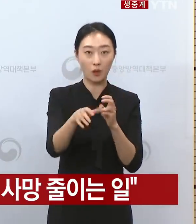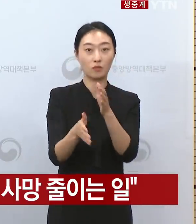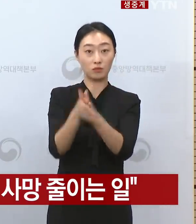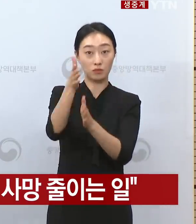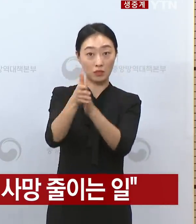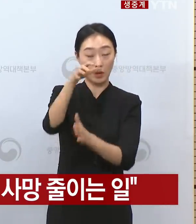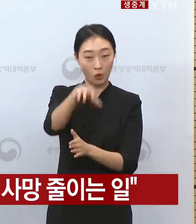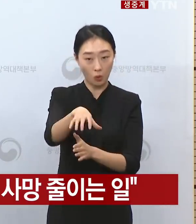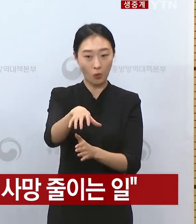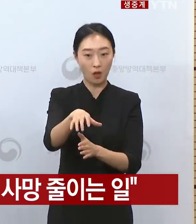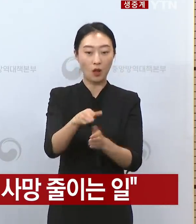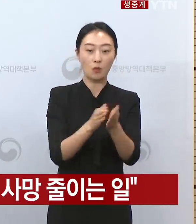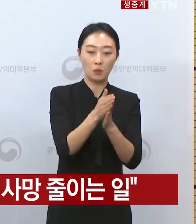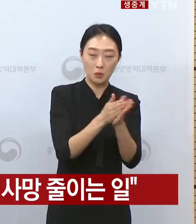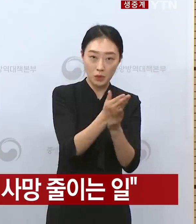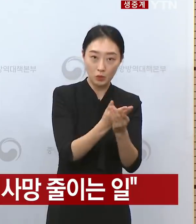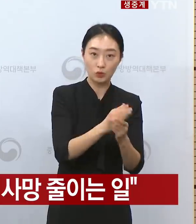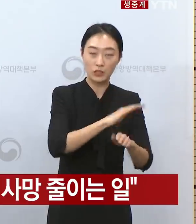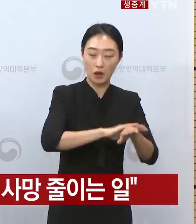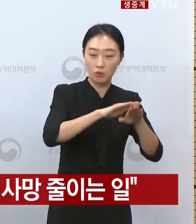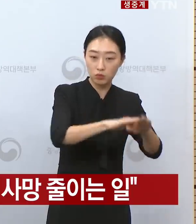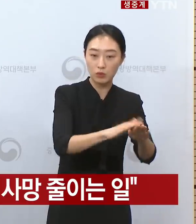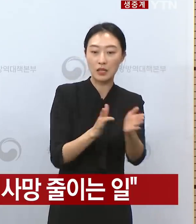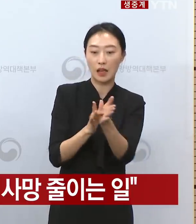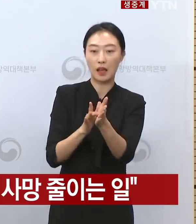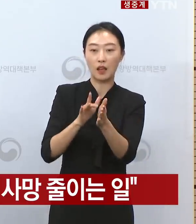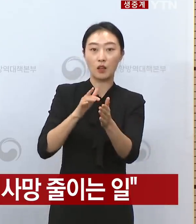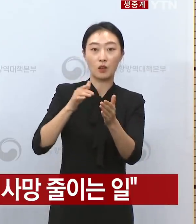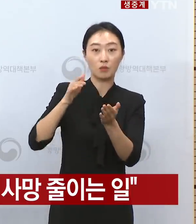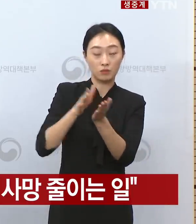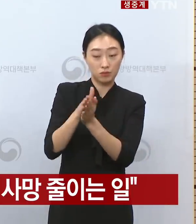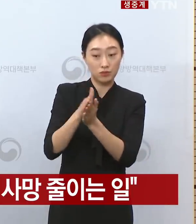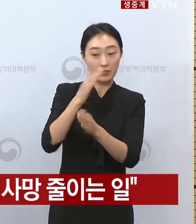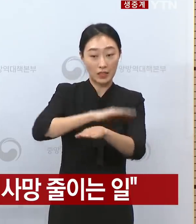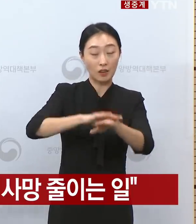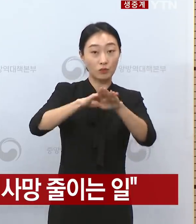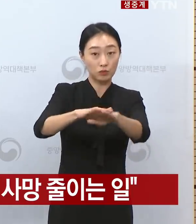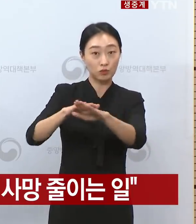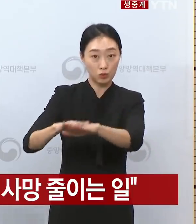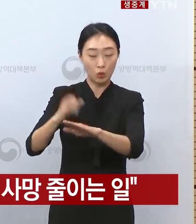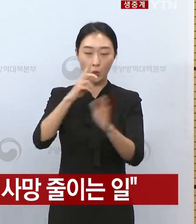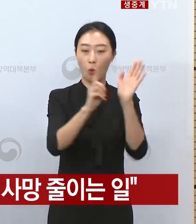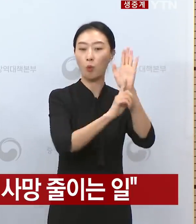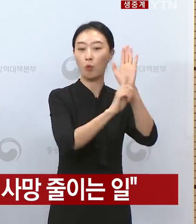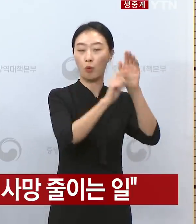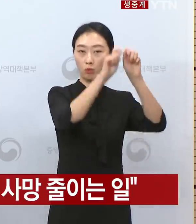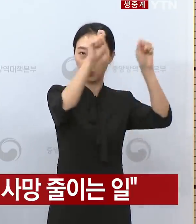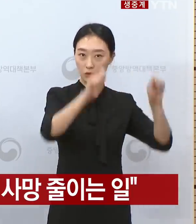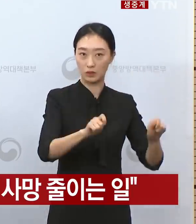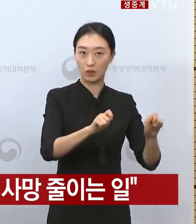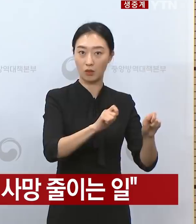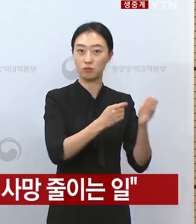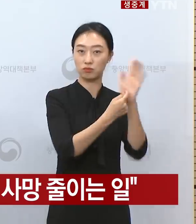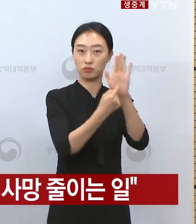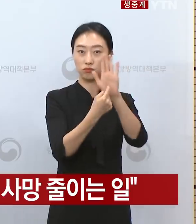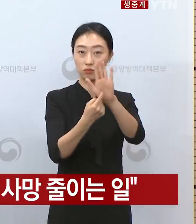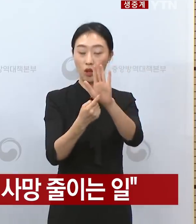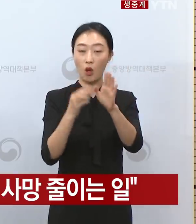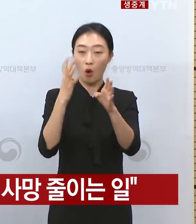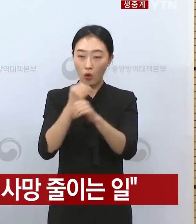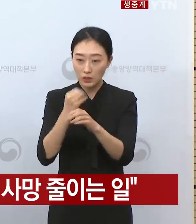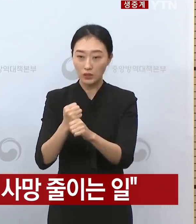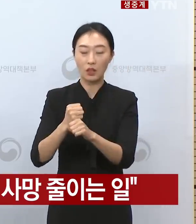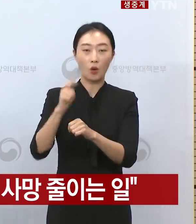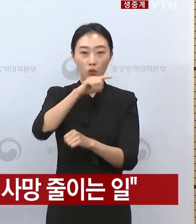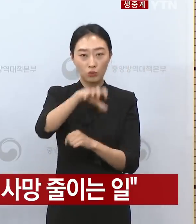비누, 손소독제들을 비치하고 손위생을 강조하는 홍보 포스터 부착 등 언제 어디서나 손위생을 실천할 수 있는